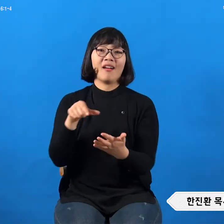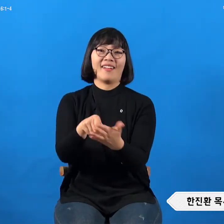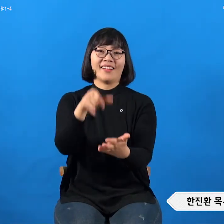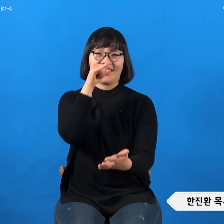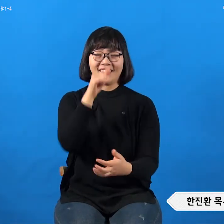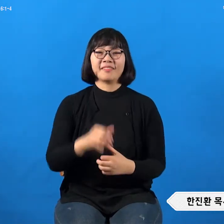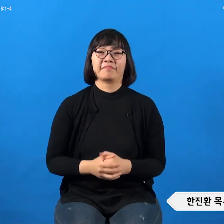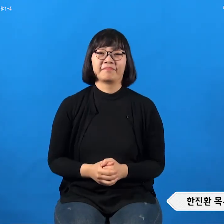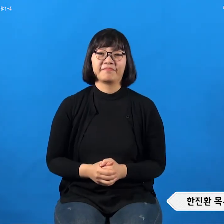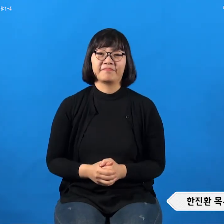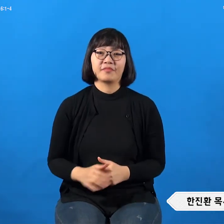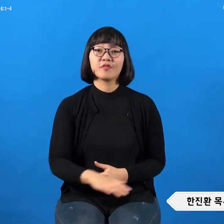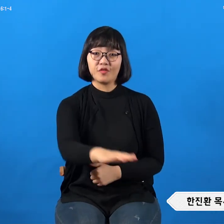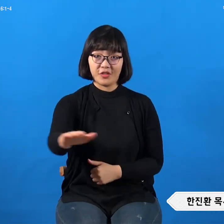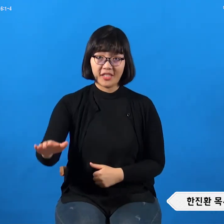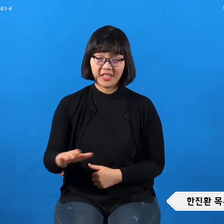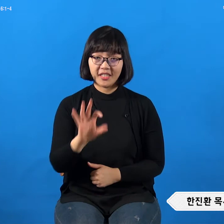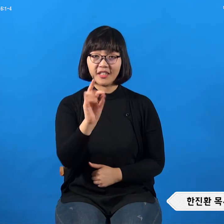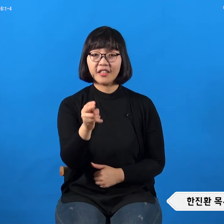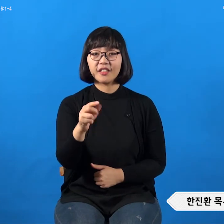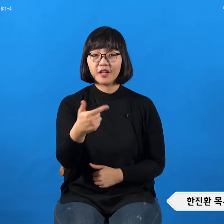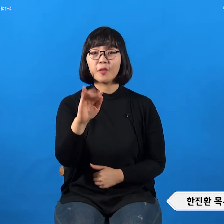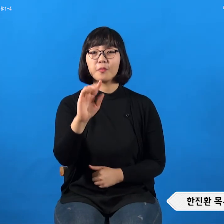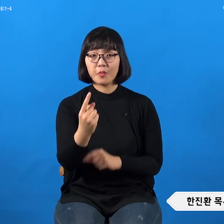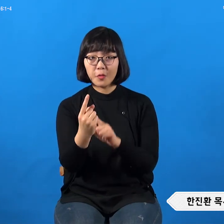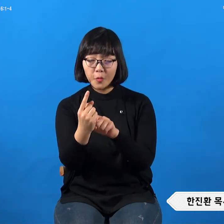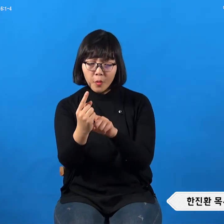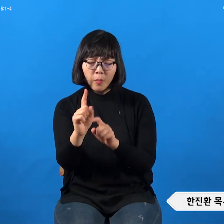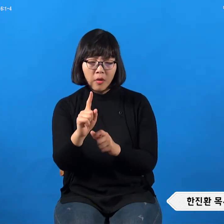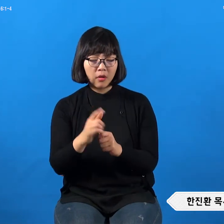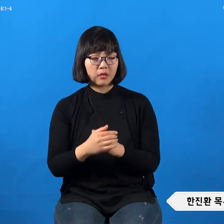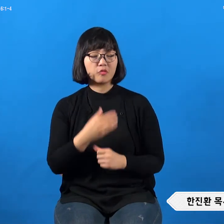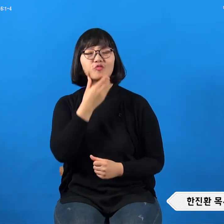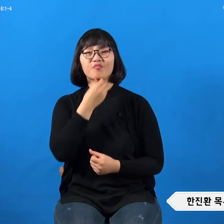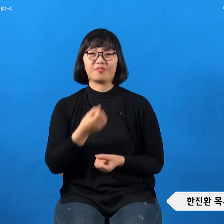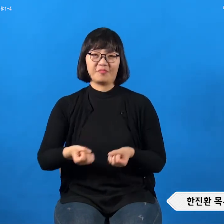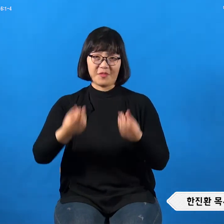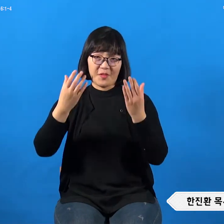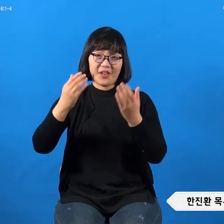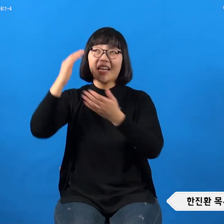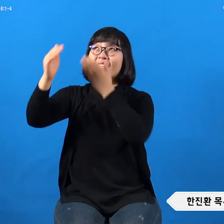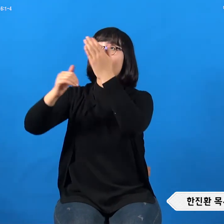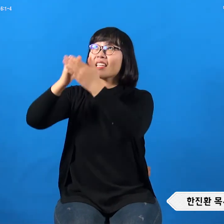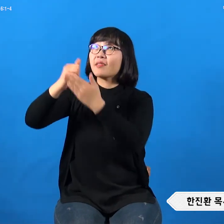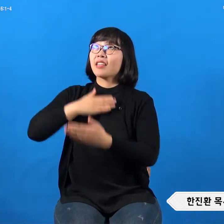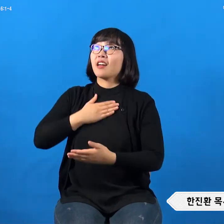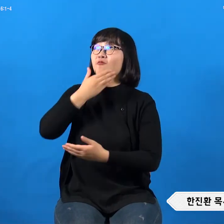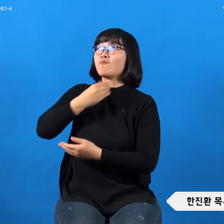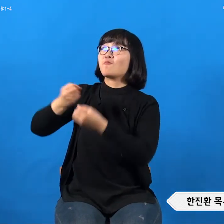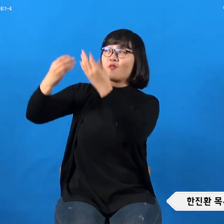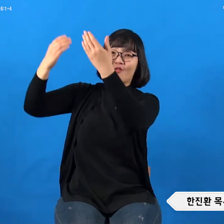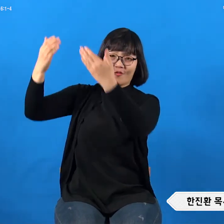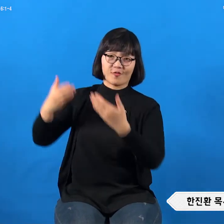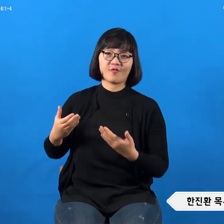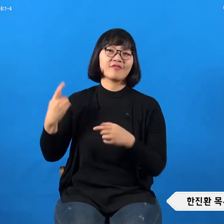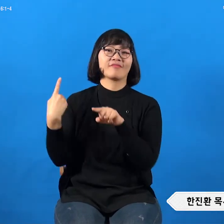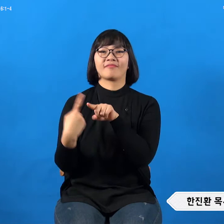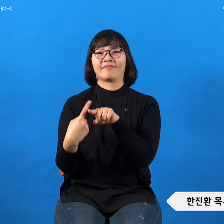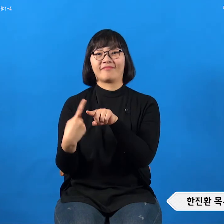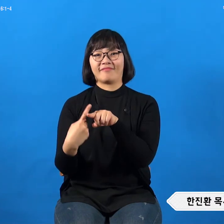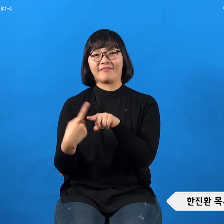안겨주리라. 우리가 연보하는 것이 우리에게 축복이 됩니다. 하나님 축복해 주십니다.